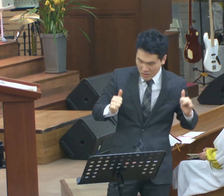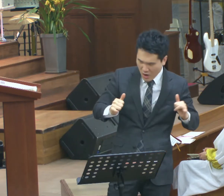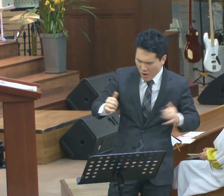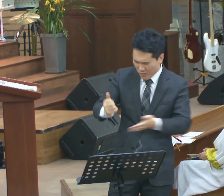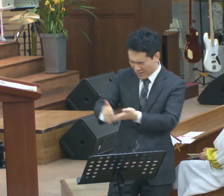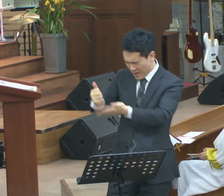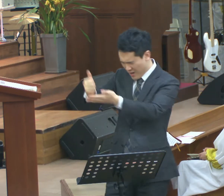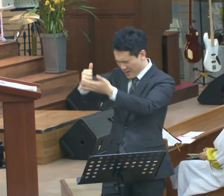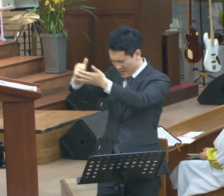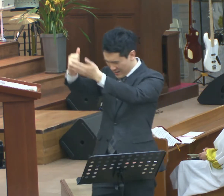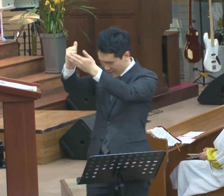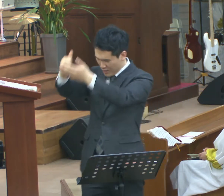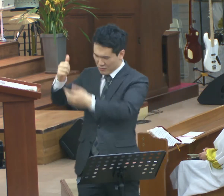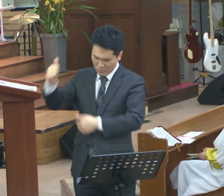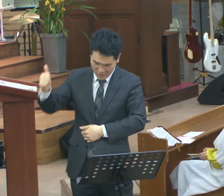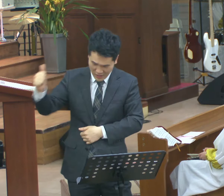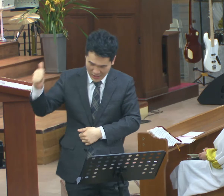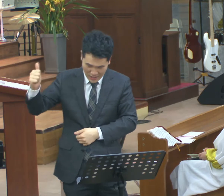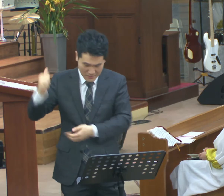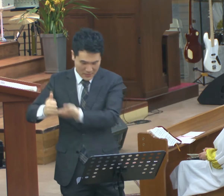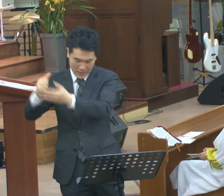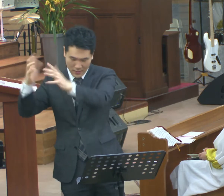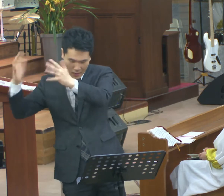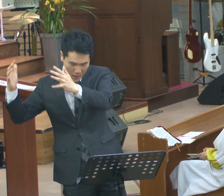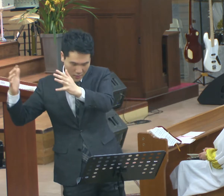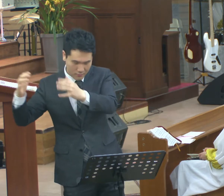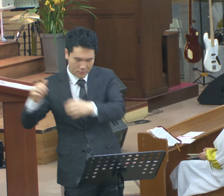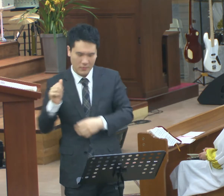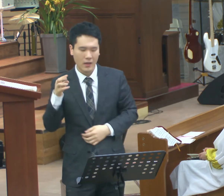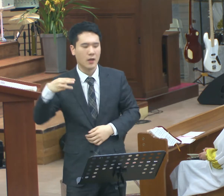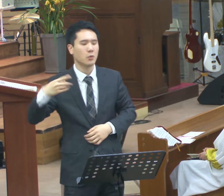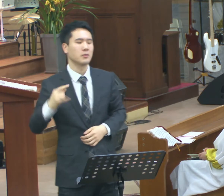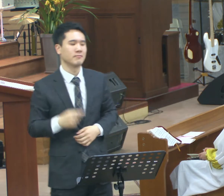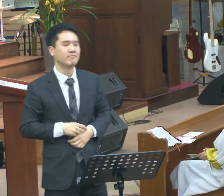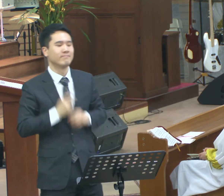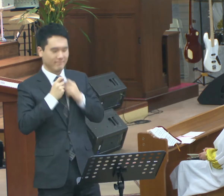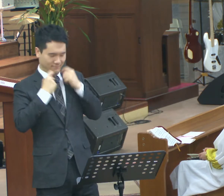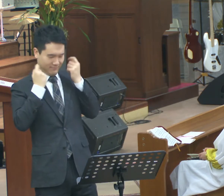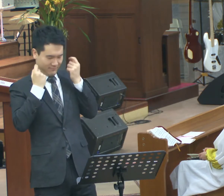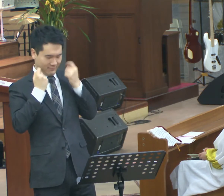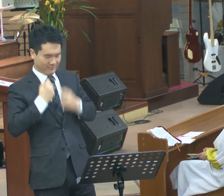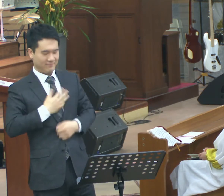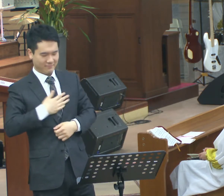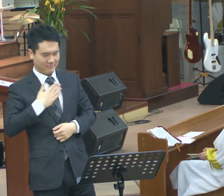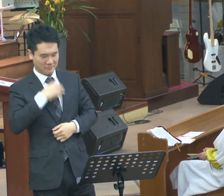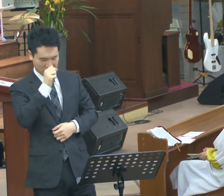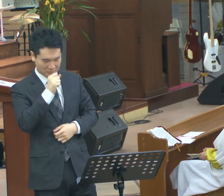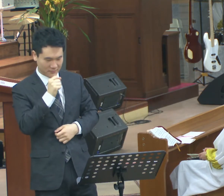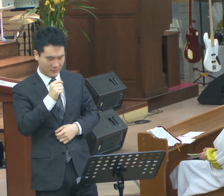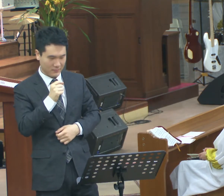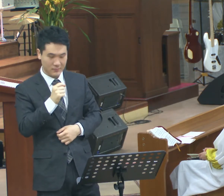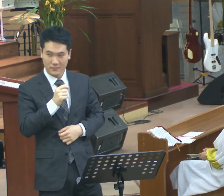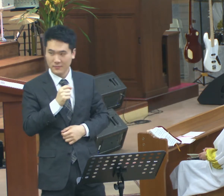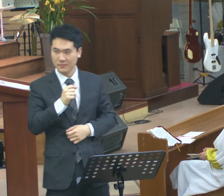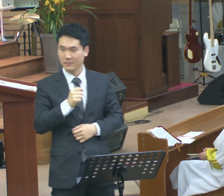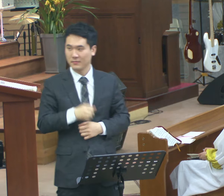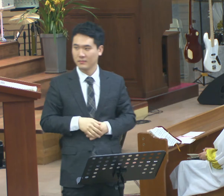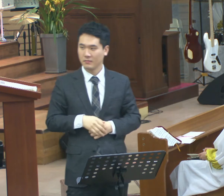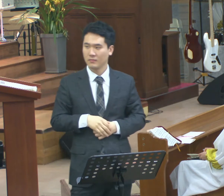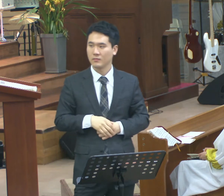하나님께서 다음날 헤롯이 베드로를 죽이려고 했거든요. 그날 밤에 죽게 하셨어요. 그 사람들의 환호소리가